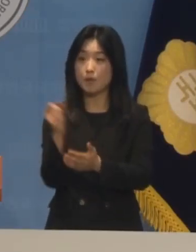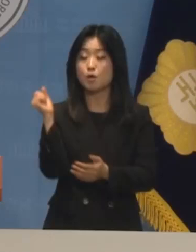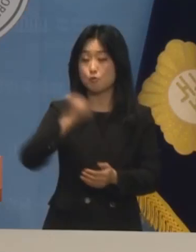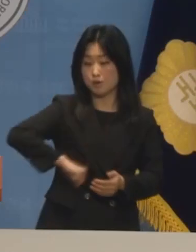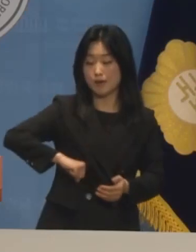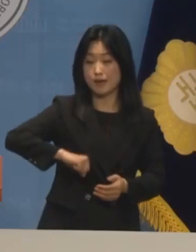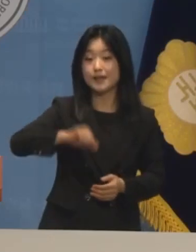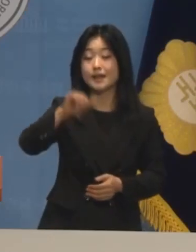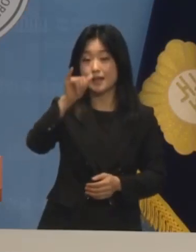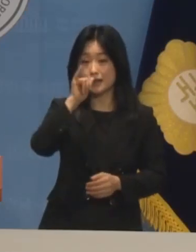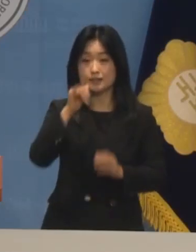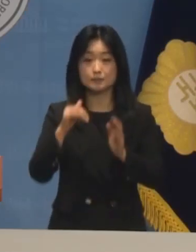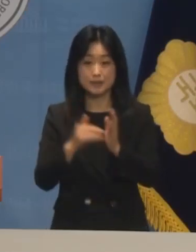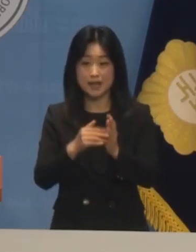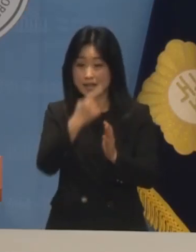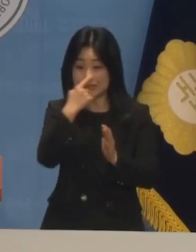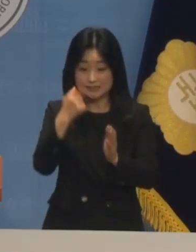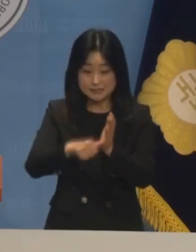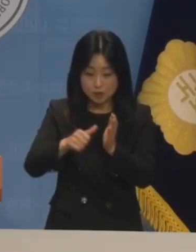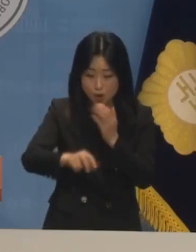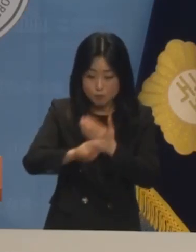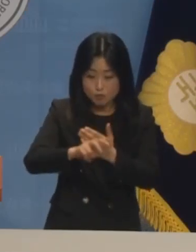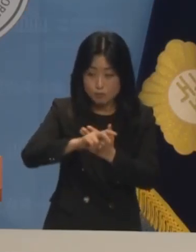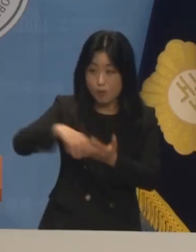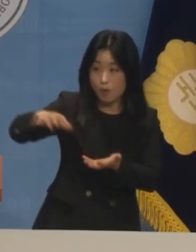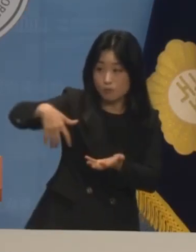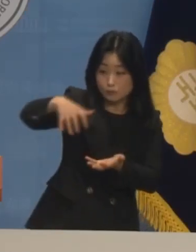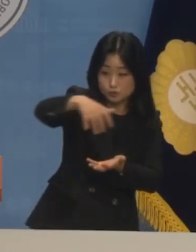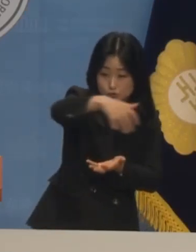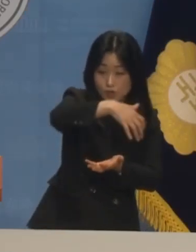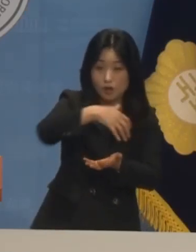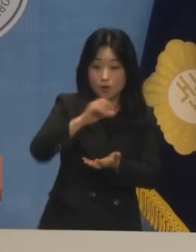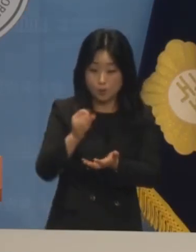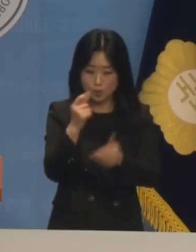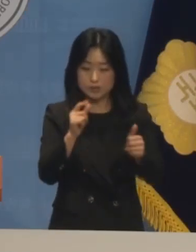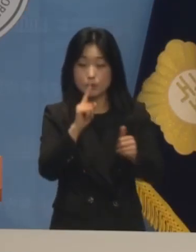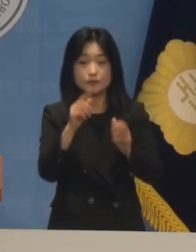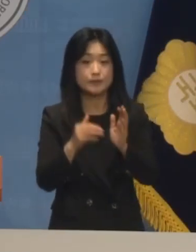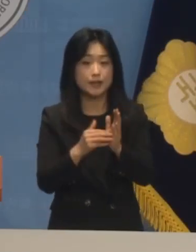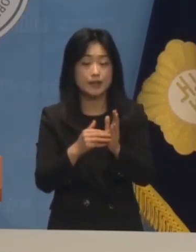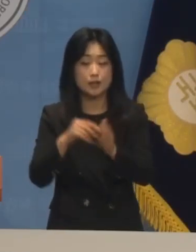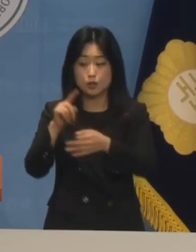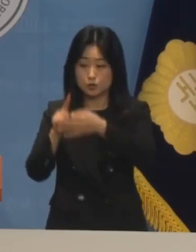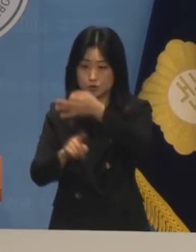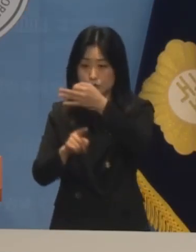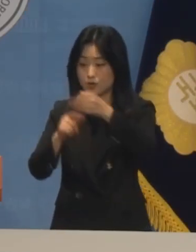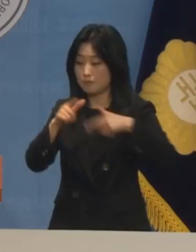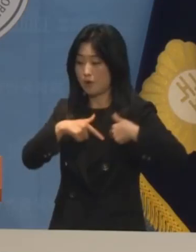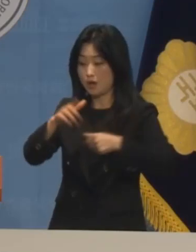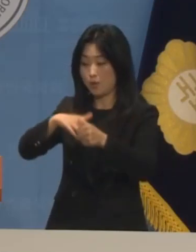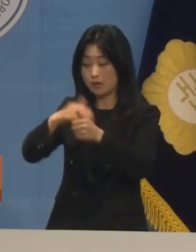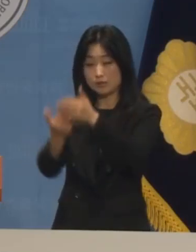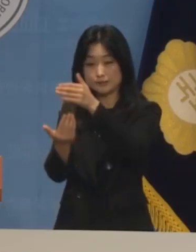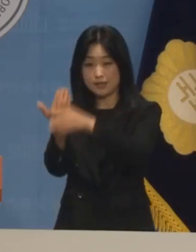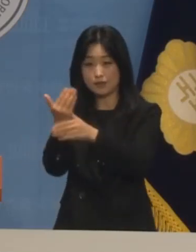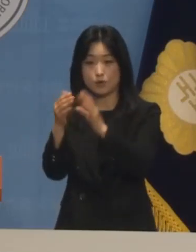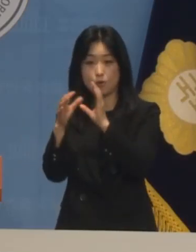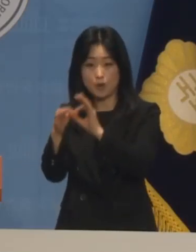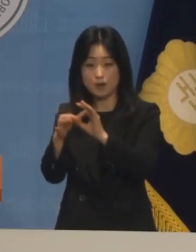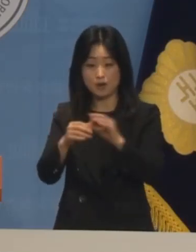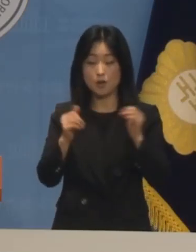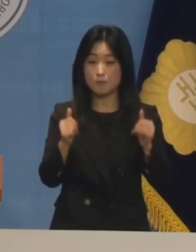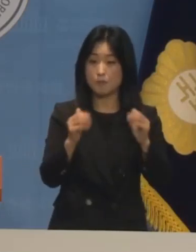위반되는 위법 수집 증거에 기초한 수사와 기소를 강행했습니다. 특히 윤석열 명예훼손 사건과 관련하여